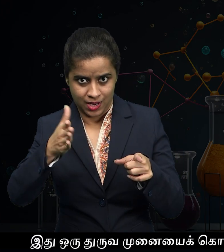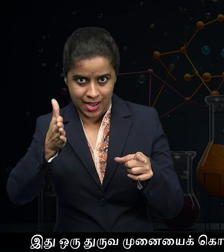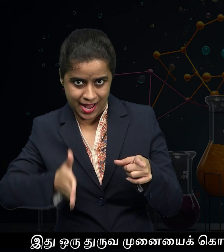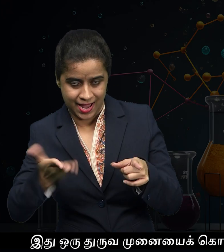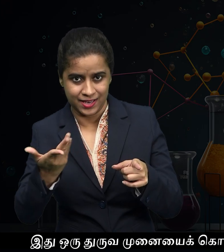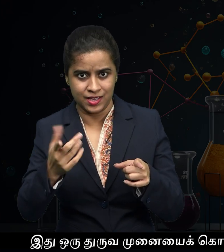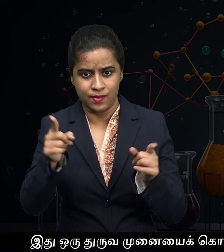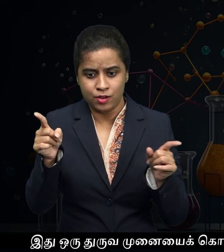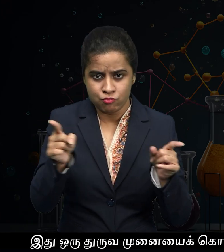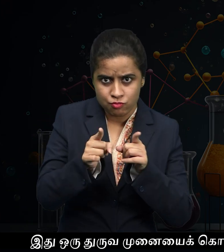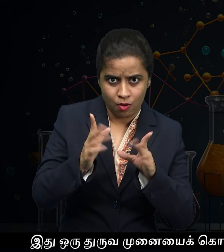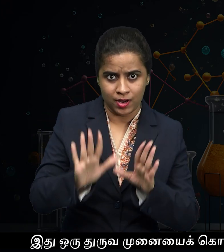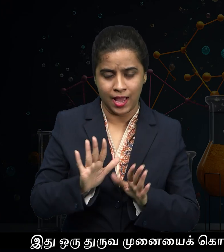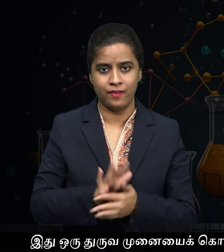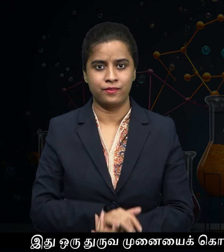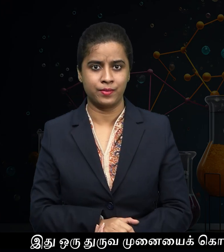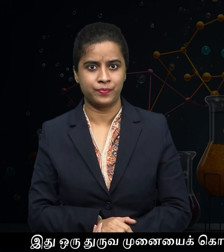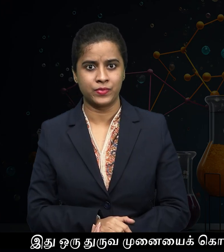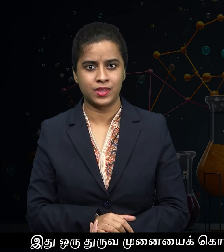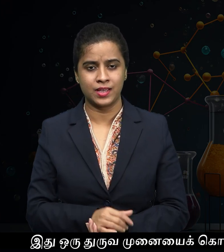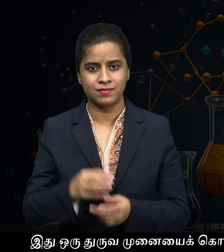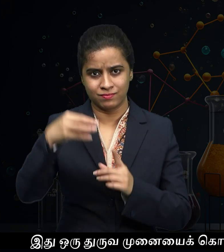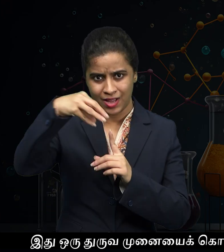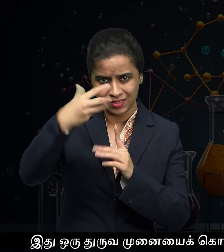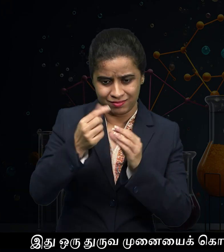இது கார்பாக்சிலேட் குழுவுடன்